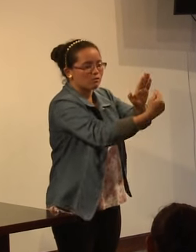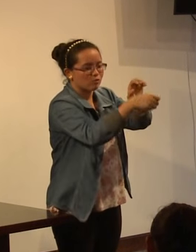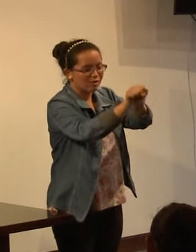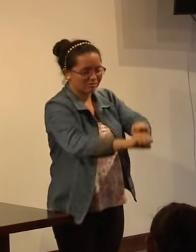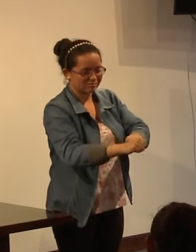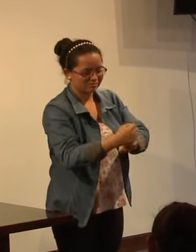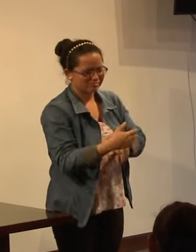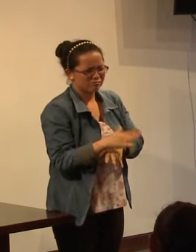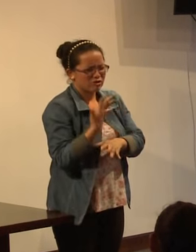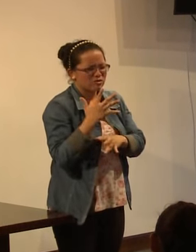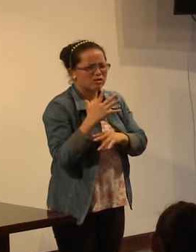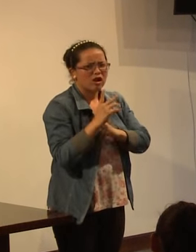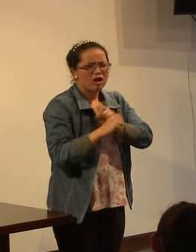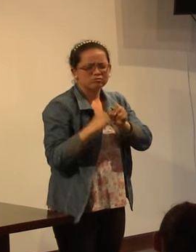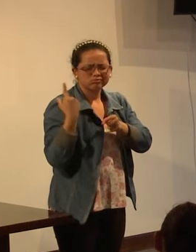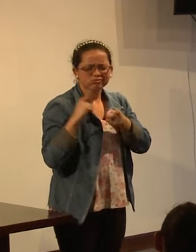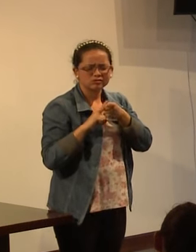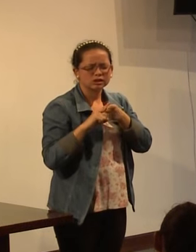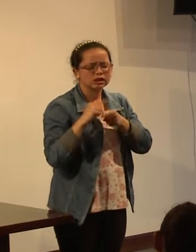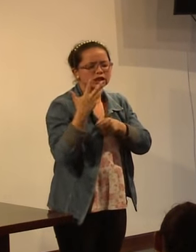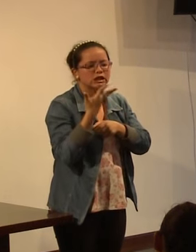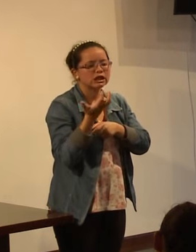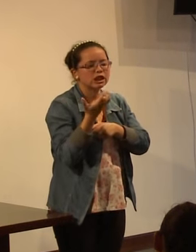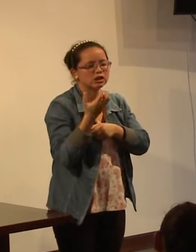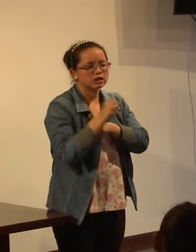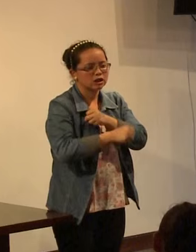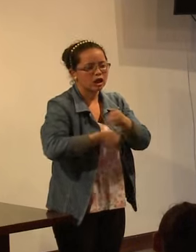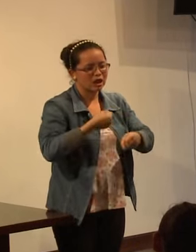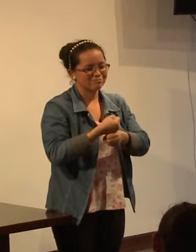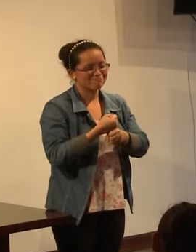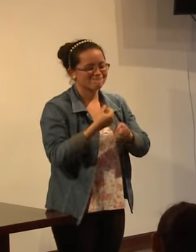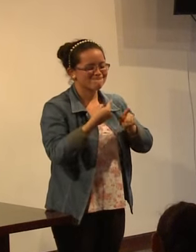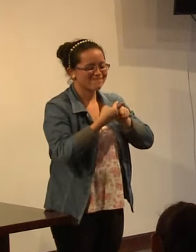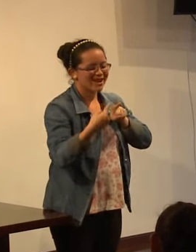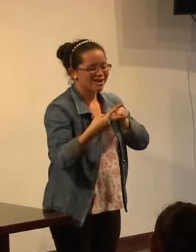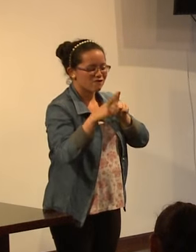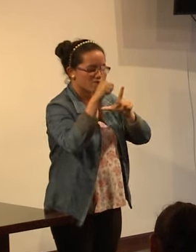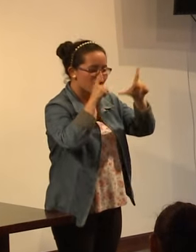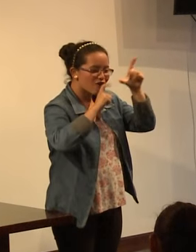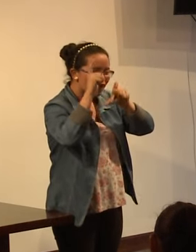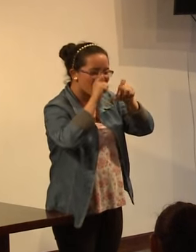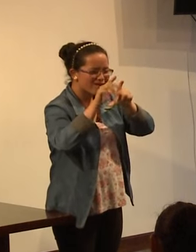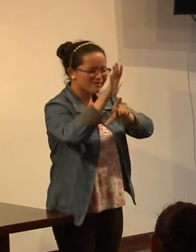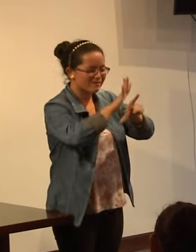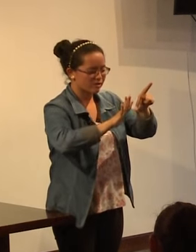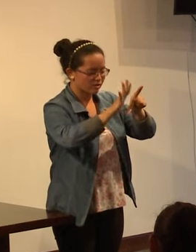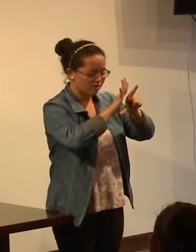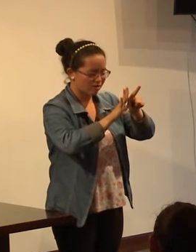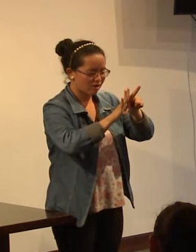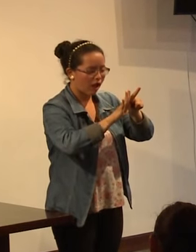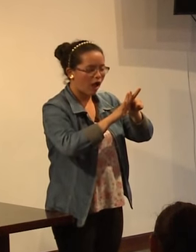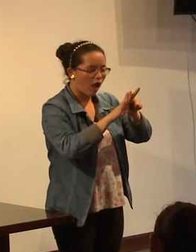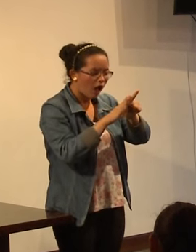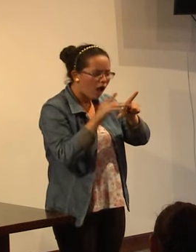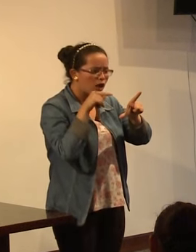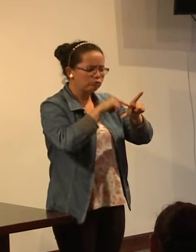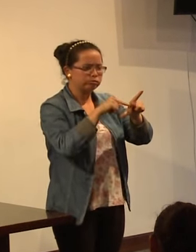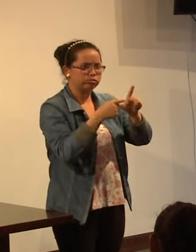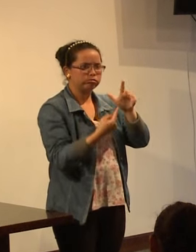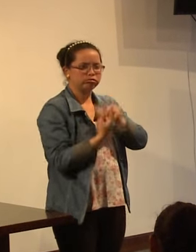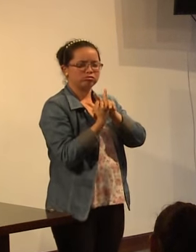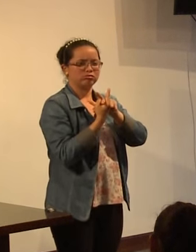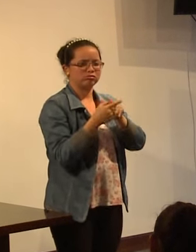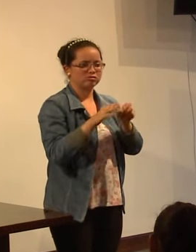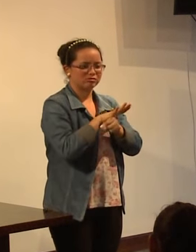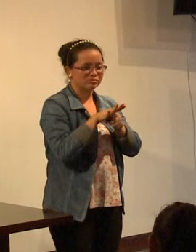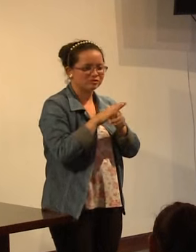ya hace más de 500 años en la historia de la humanidad. Pero con la fotografía y con el video está pasando una cosa que a mí me parece muy bonita y que tiene que ver justamente con esto de